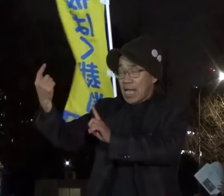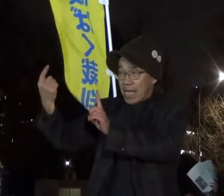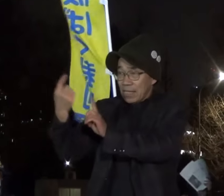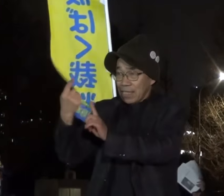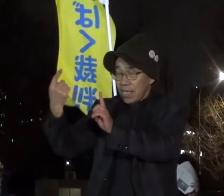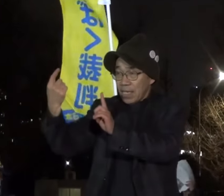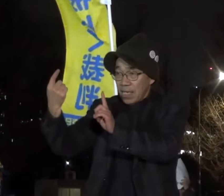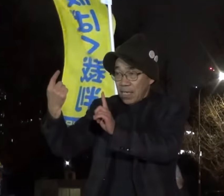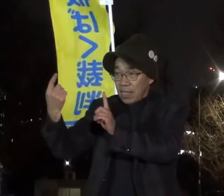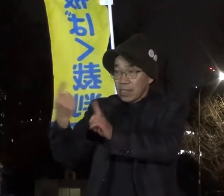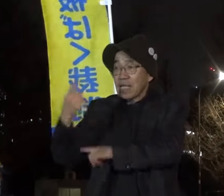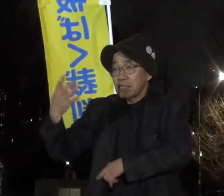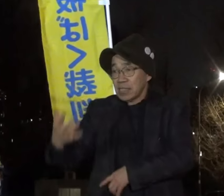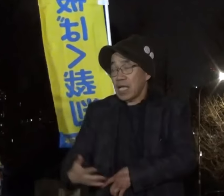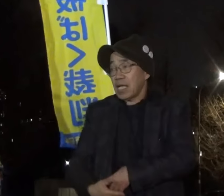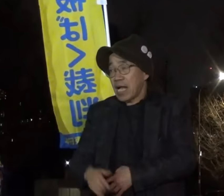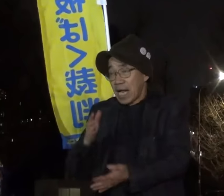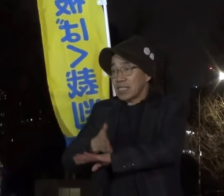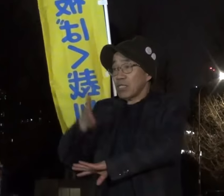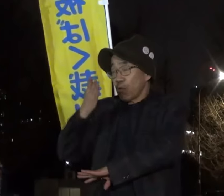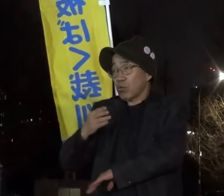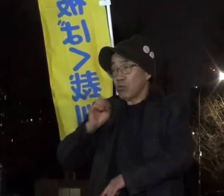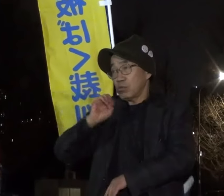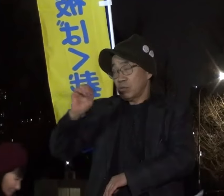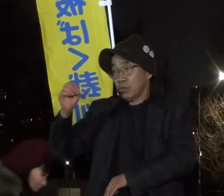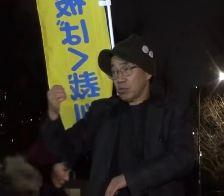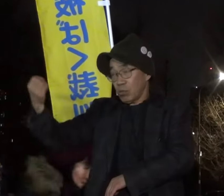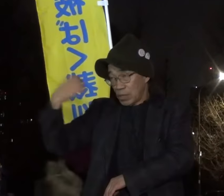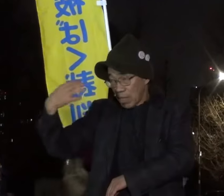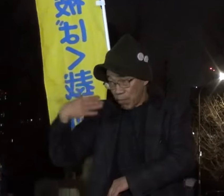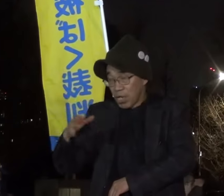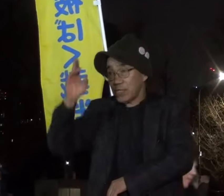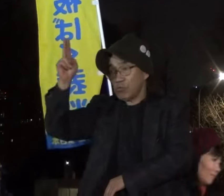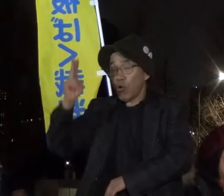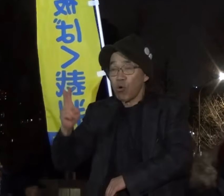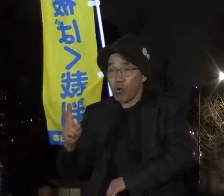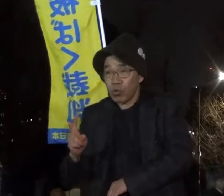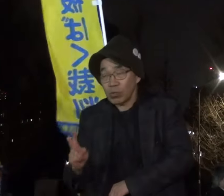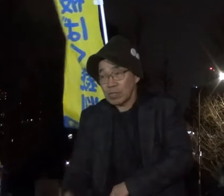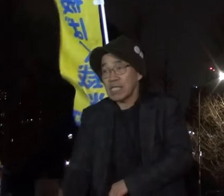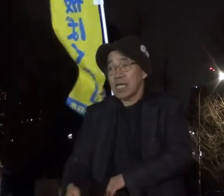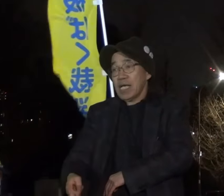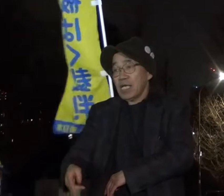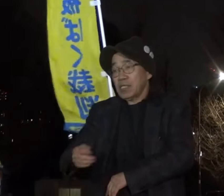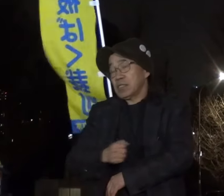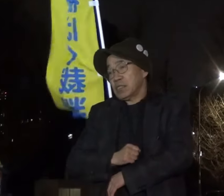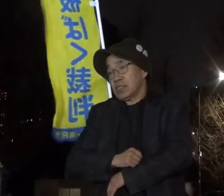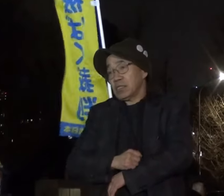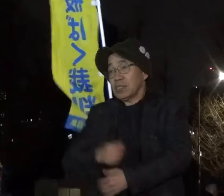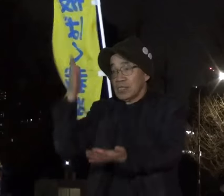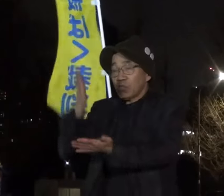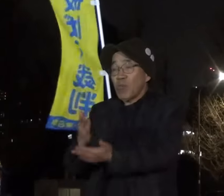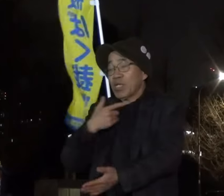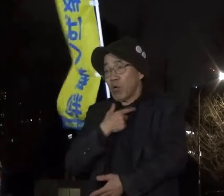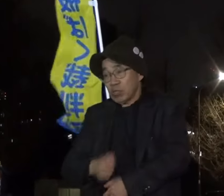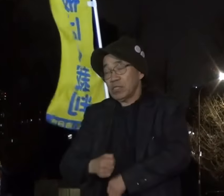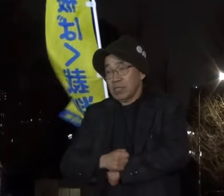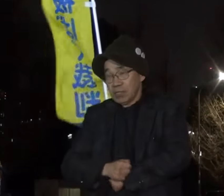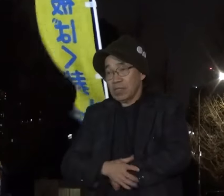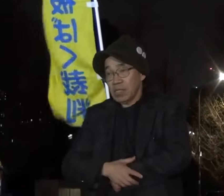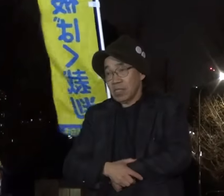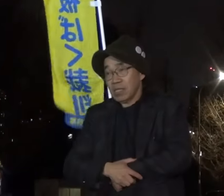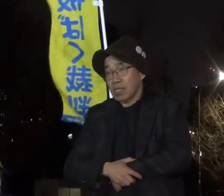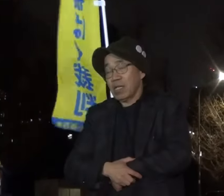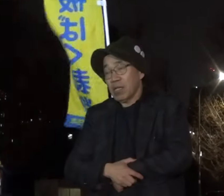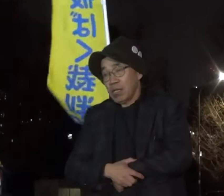ふうに言って帰ってくるんですが、結構、ガードマンの方たちは会釈をしてくれたりお辞儀をしてくれたりするんですが、